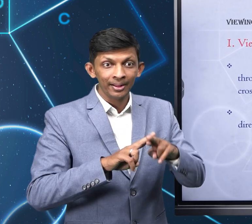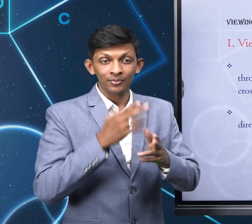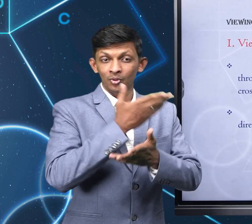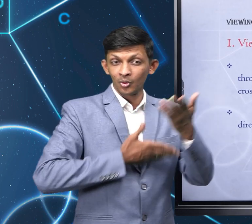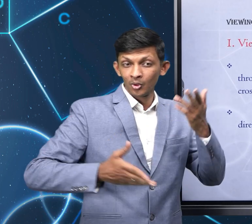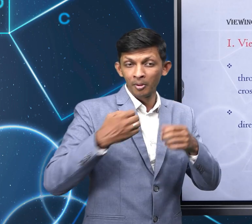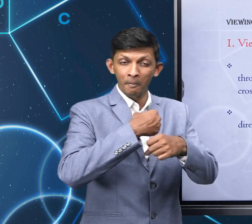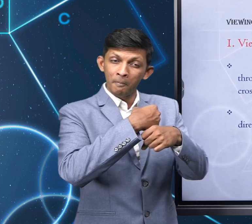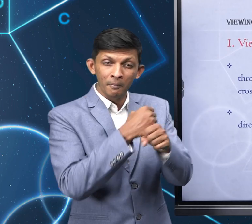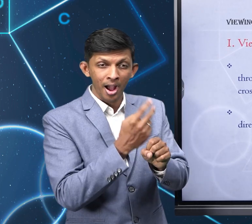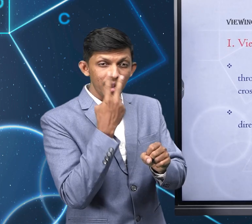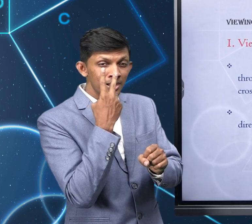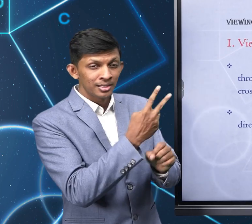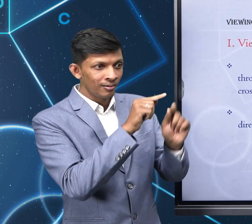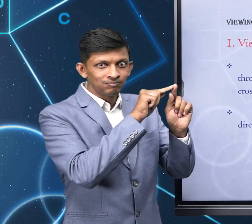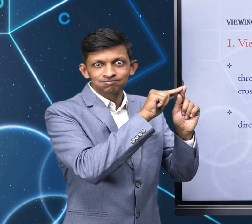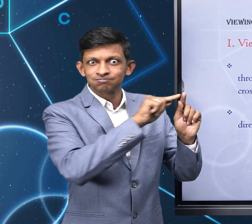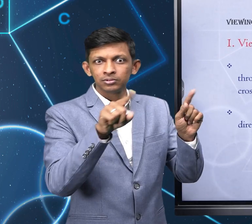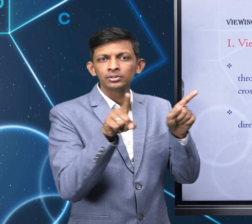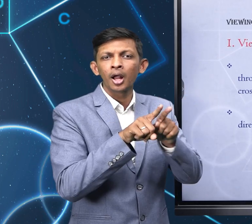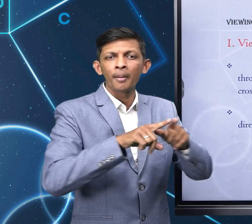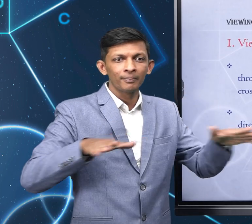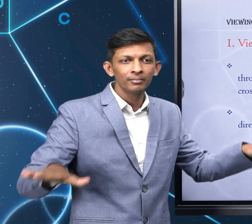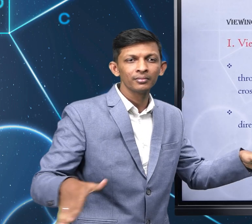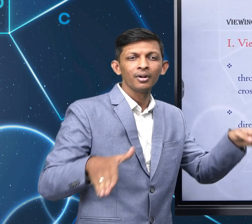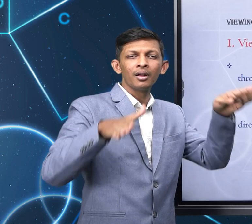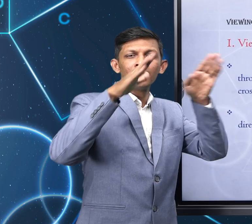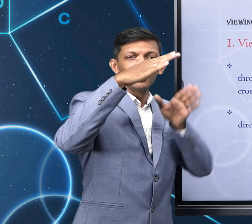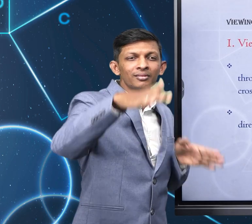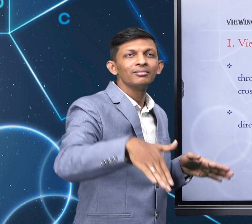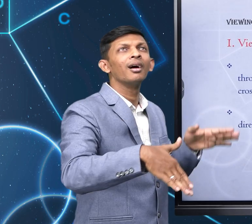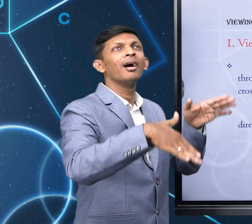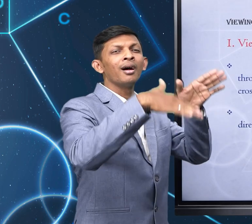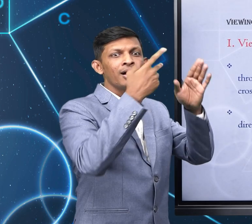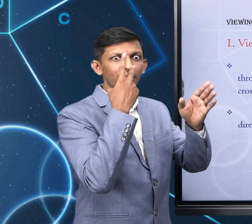आयताकृती पिरॅमिड मधून आडवा कट केल्यास क्रॉस सेक्शन आयताकृती होईल.